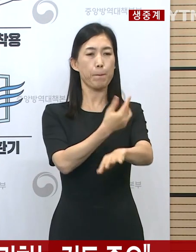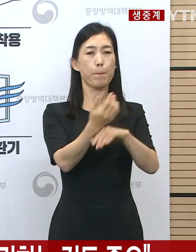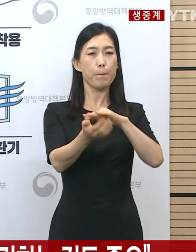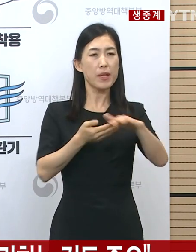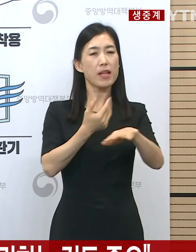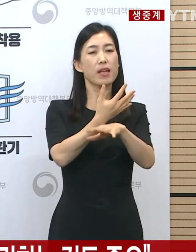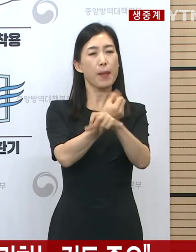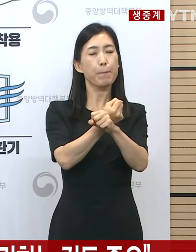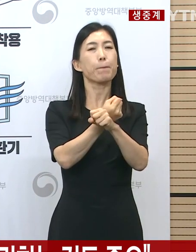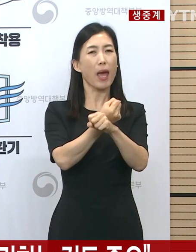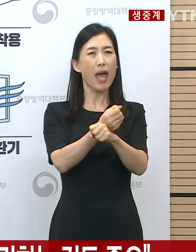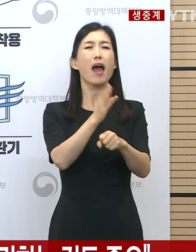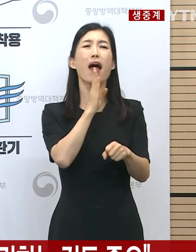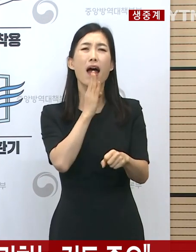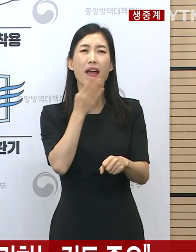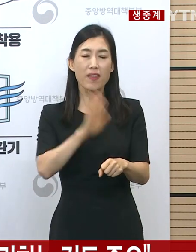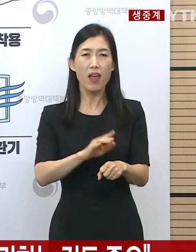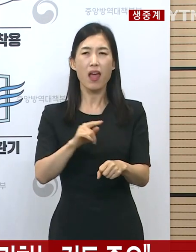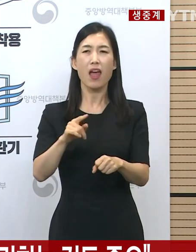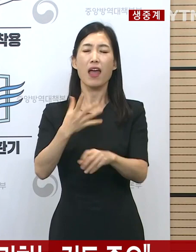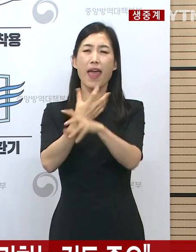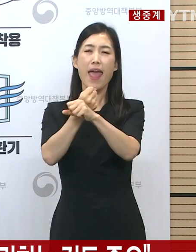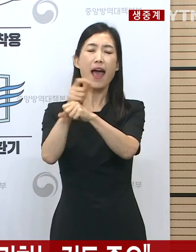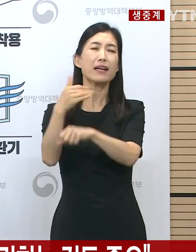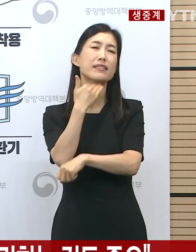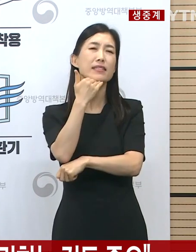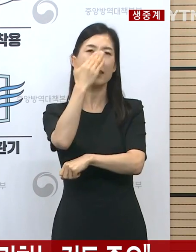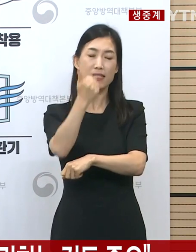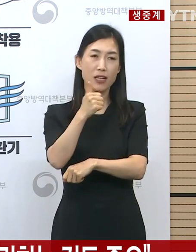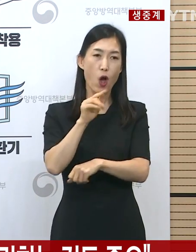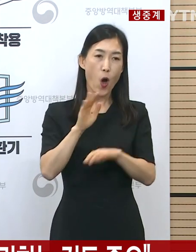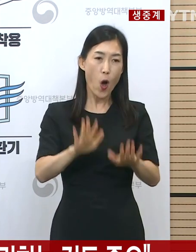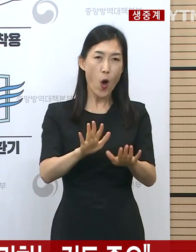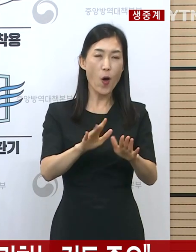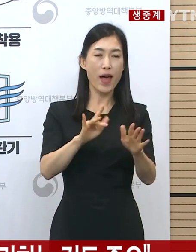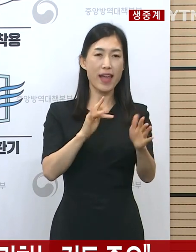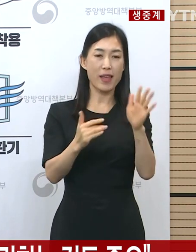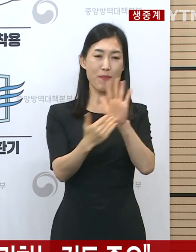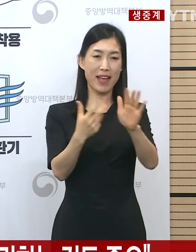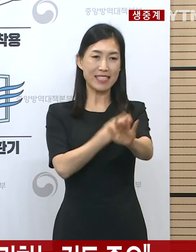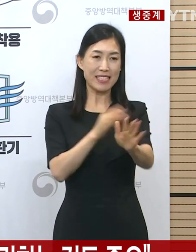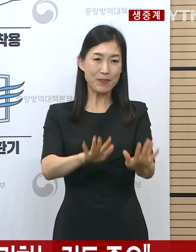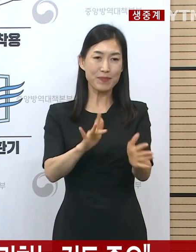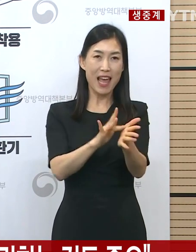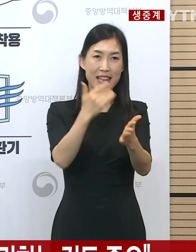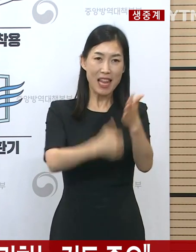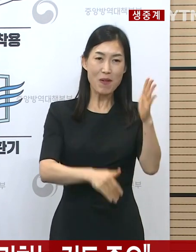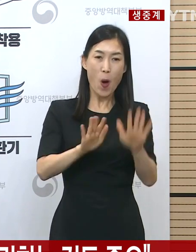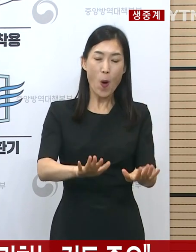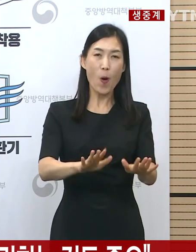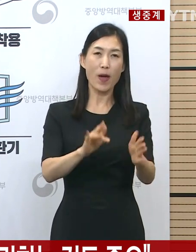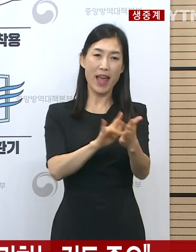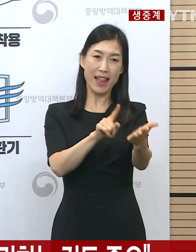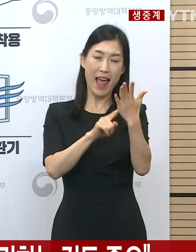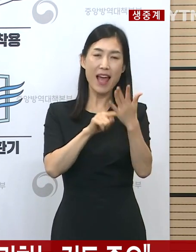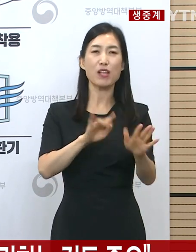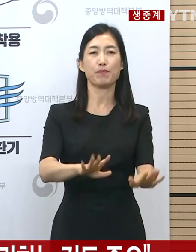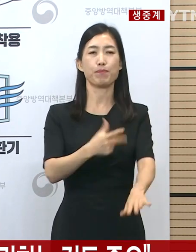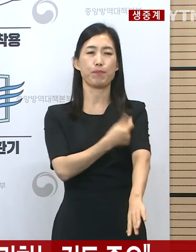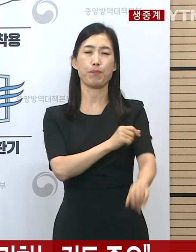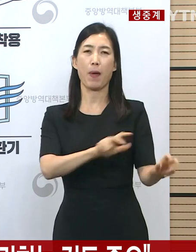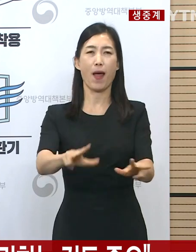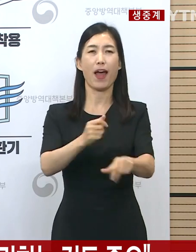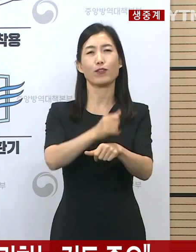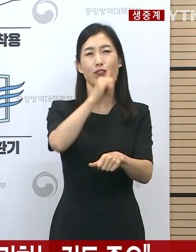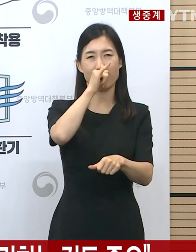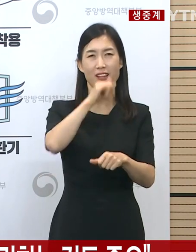분들 또한 SNS 당일 신속 예약 서비스를 통해 자녀 백신 예약이 가능합니다. 당일